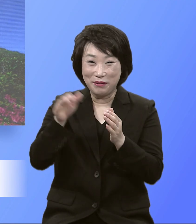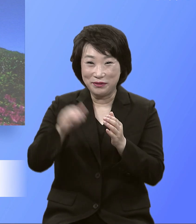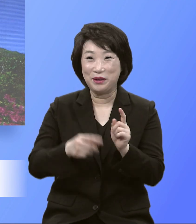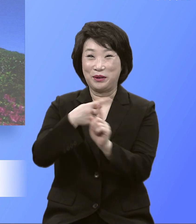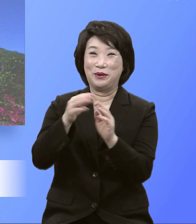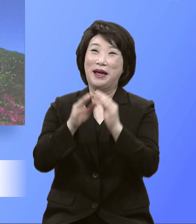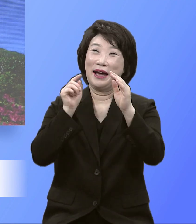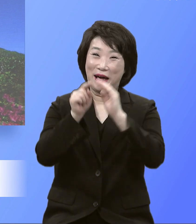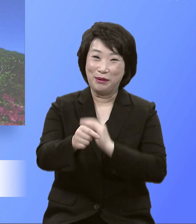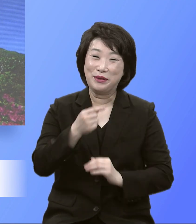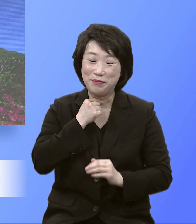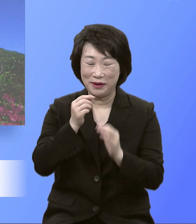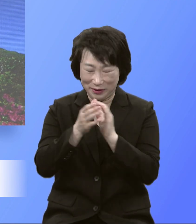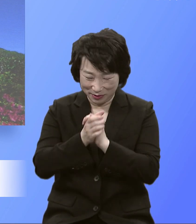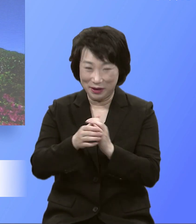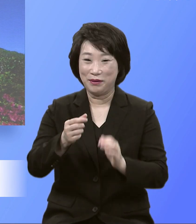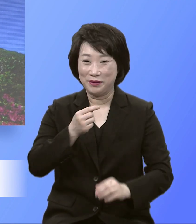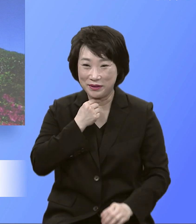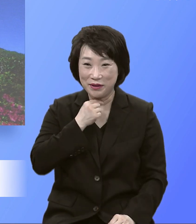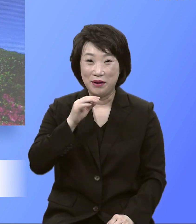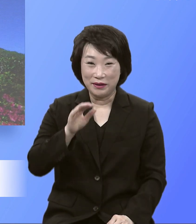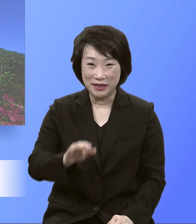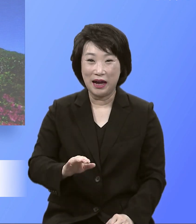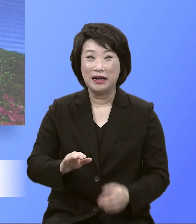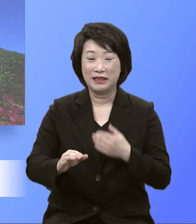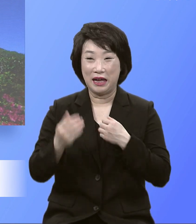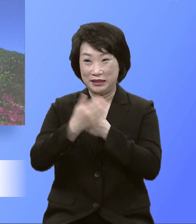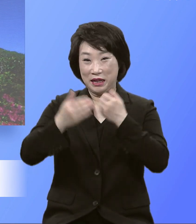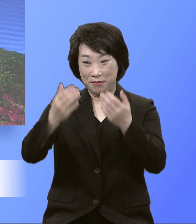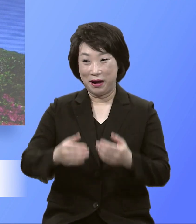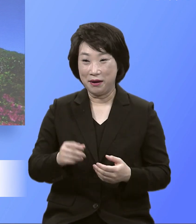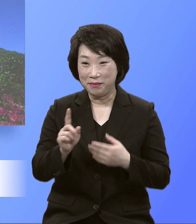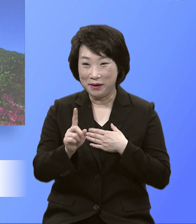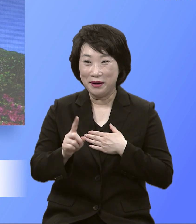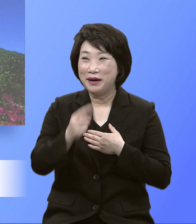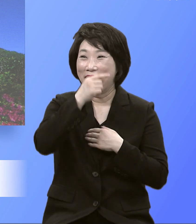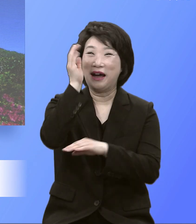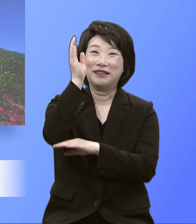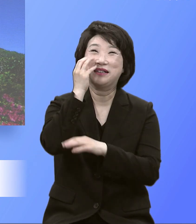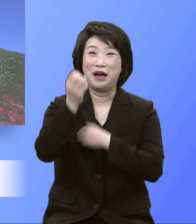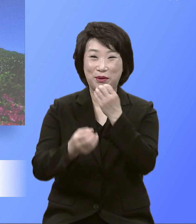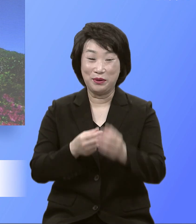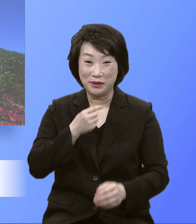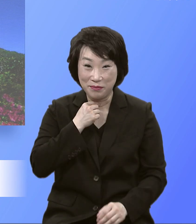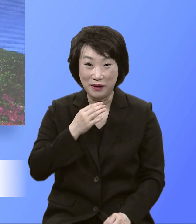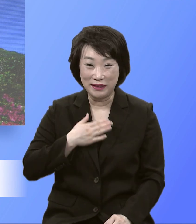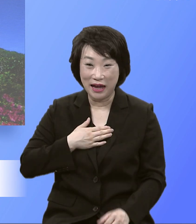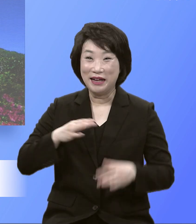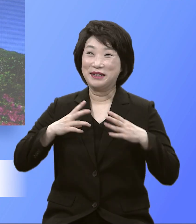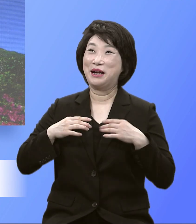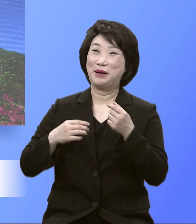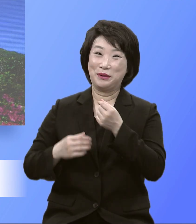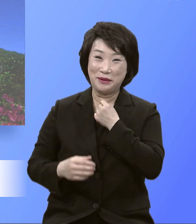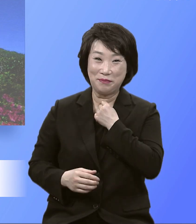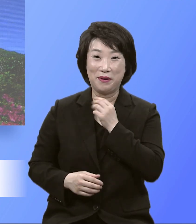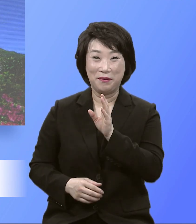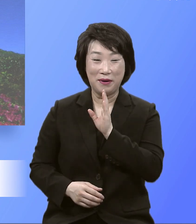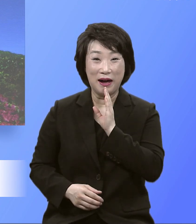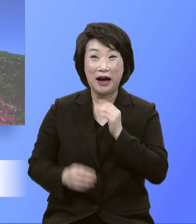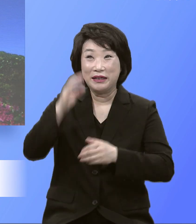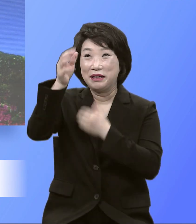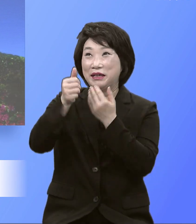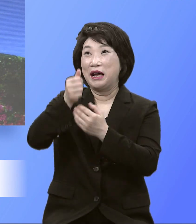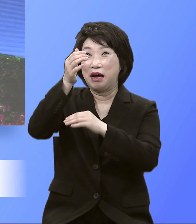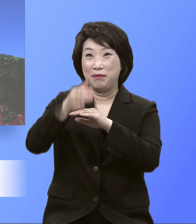가고 싶고 기도하고 싶고 내가 은혜 받은 것을 간증하고 싶고 자랑하고 싶고